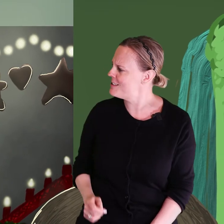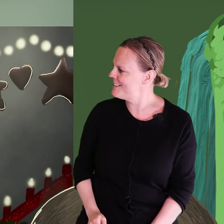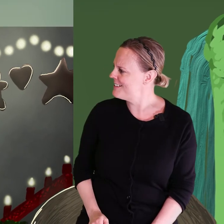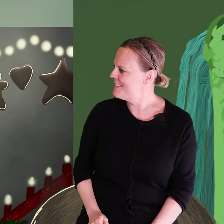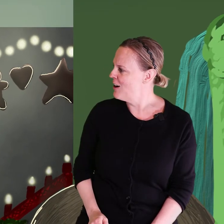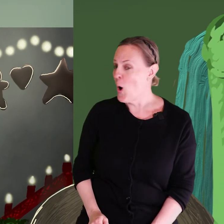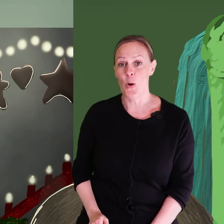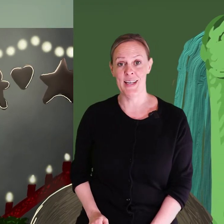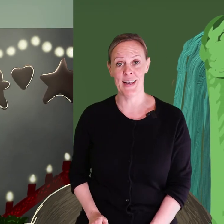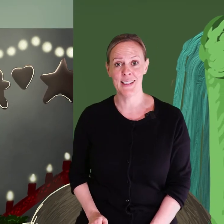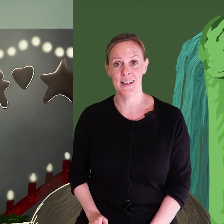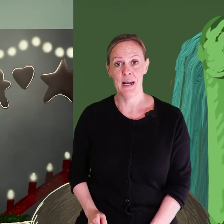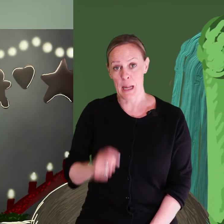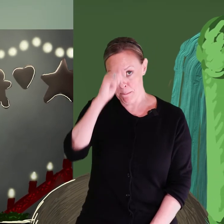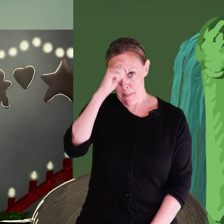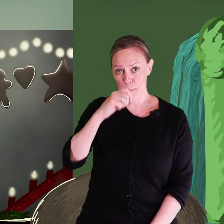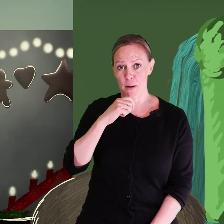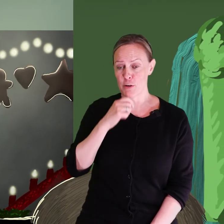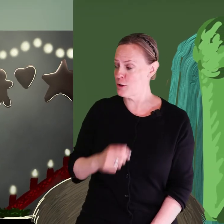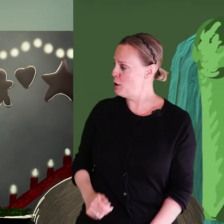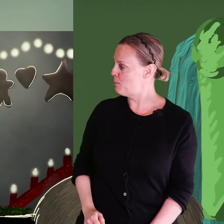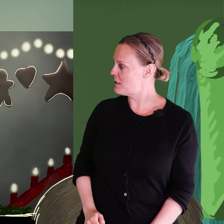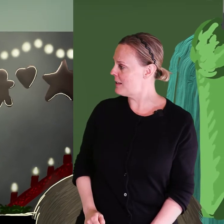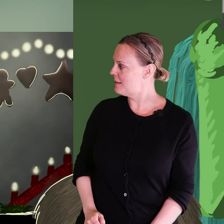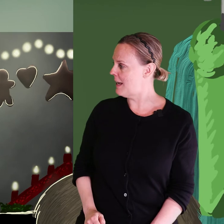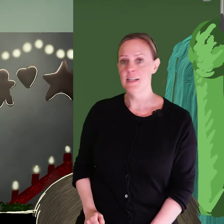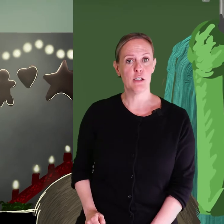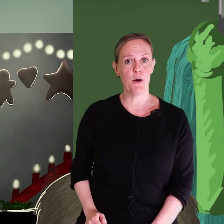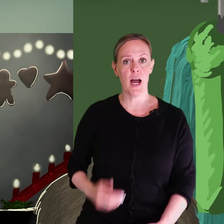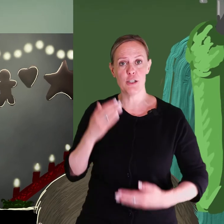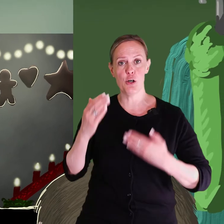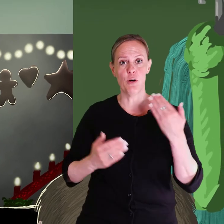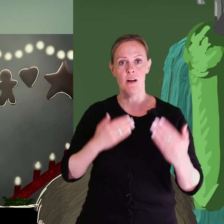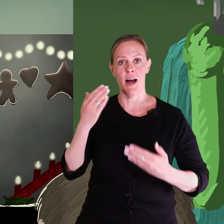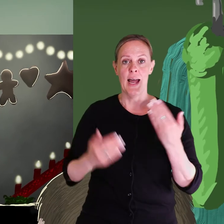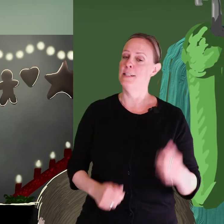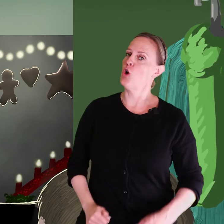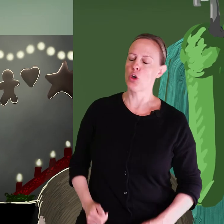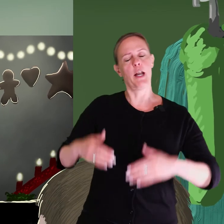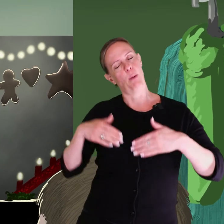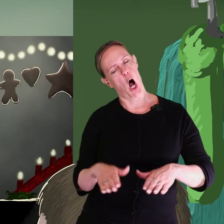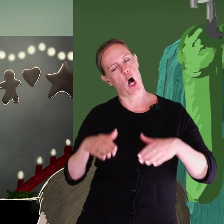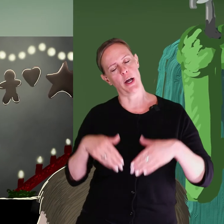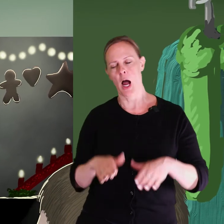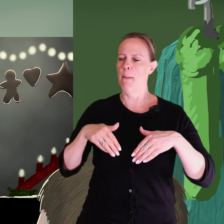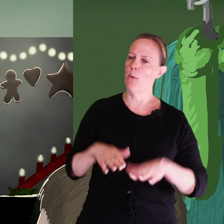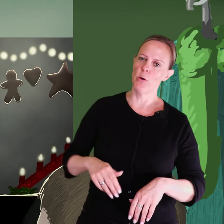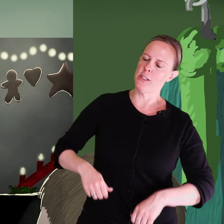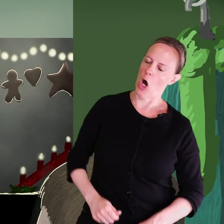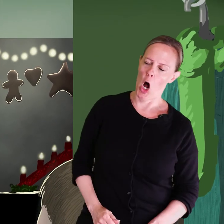mysigt. Och direkt när pappa får syn på Svante så börjar han sjunga. En sockerbagare, han bor i